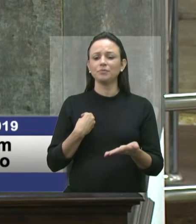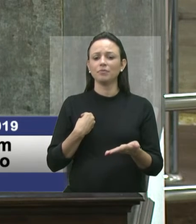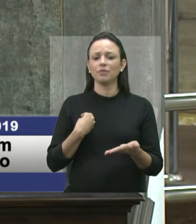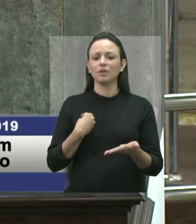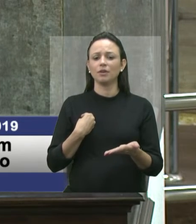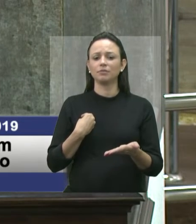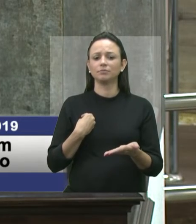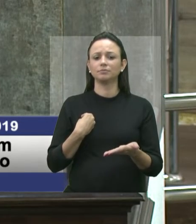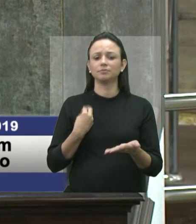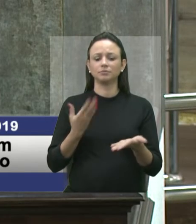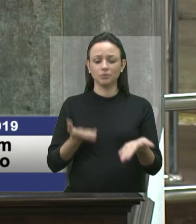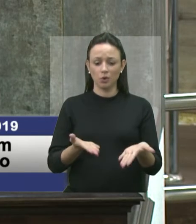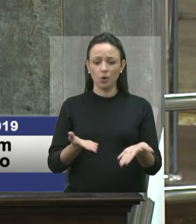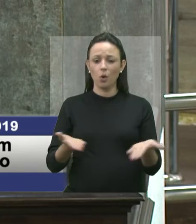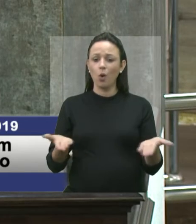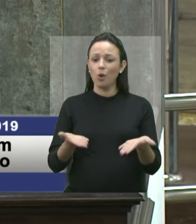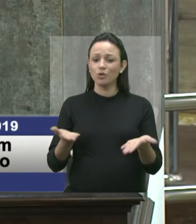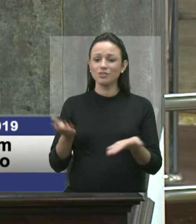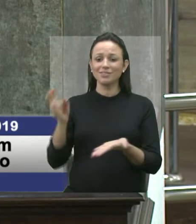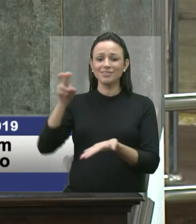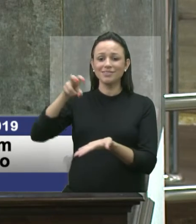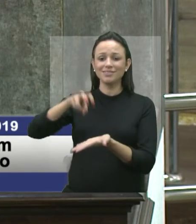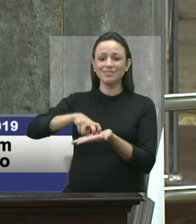manhã junto com